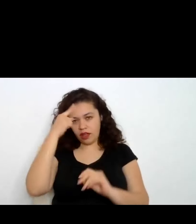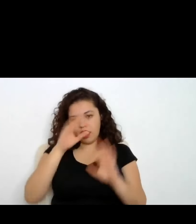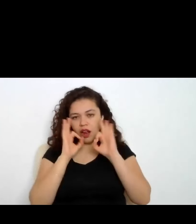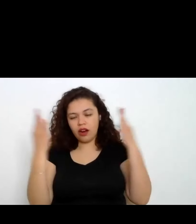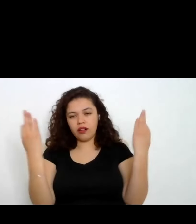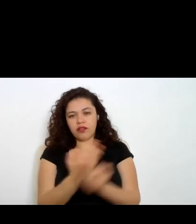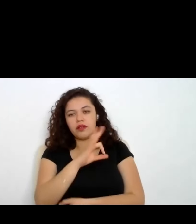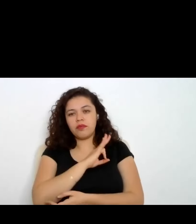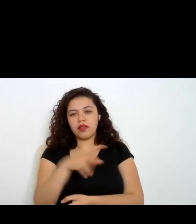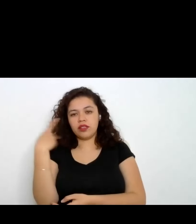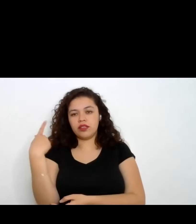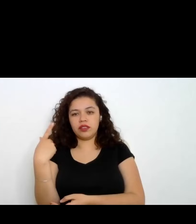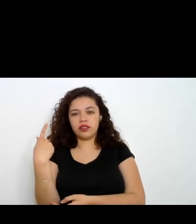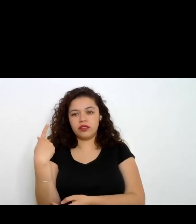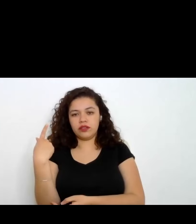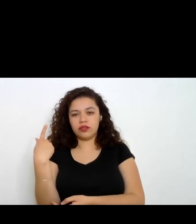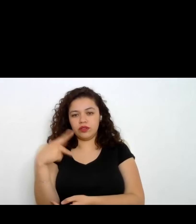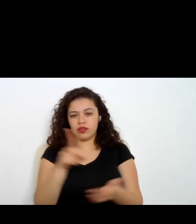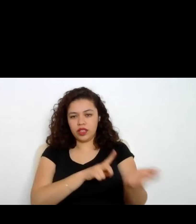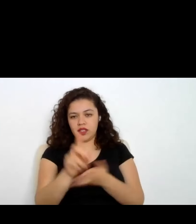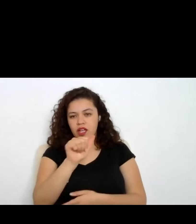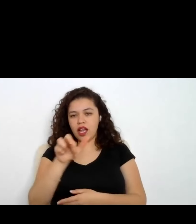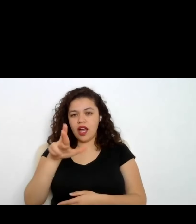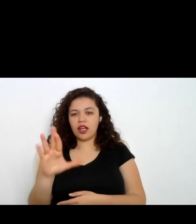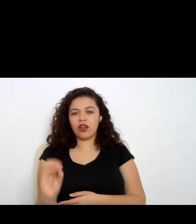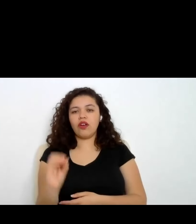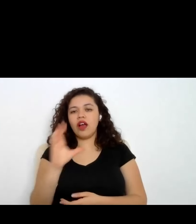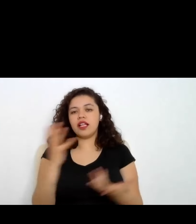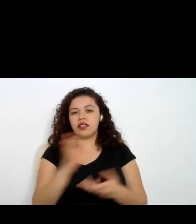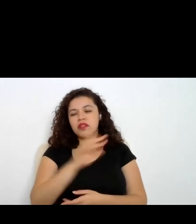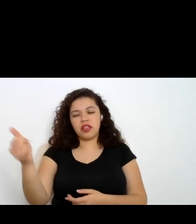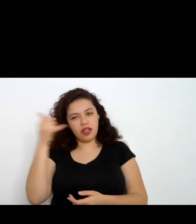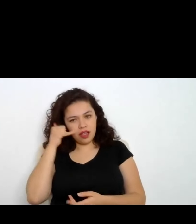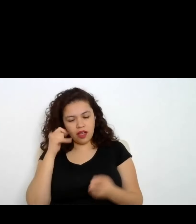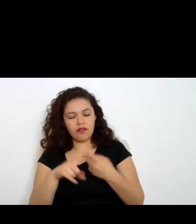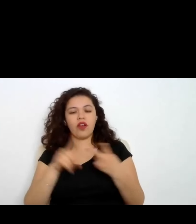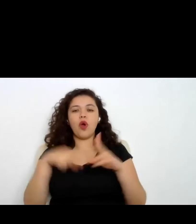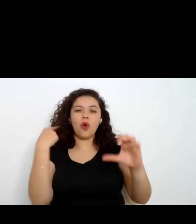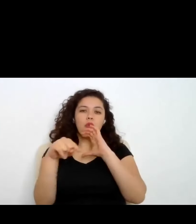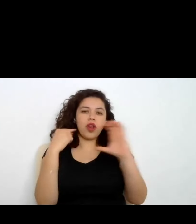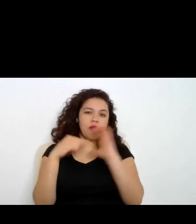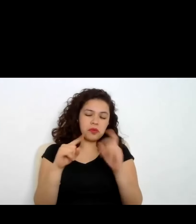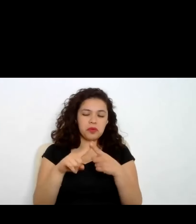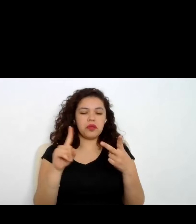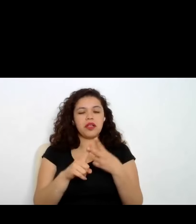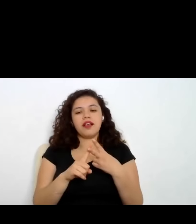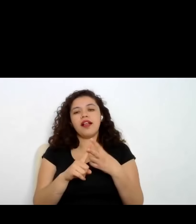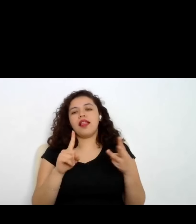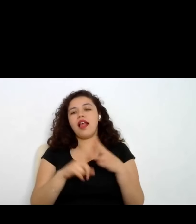puede ejercer estos derechos ARCO, a través de un teléfono, a través de un correo electrónico, a través de